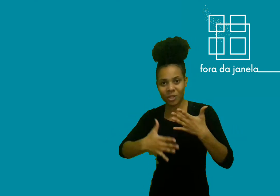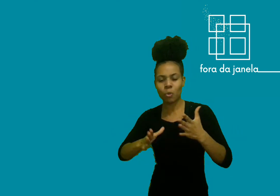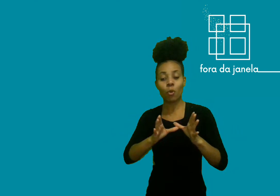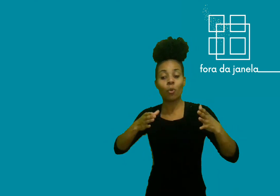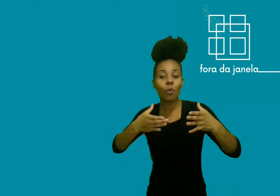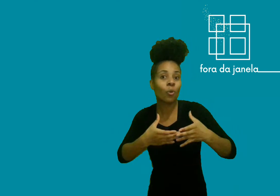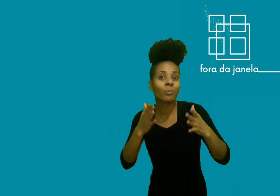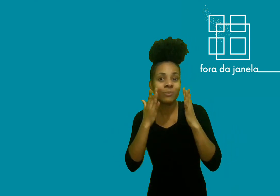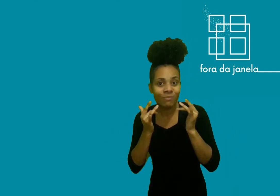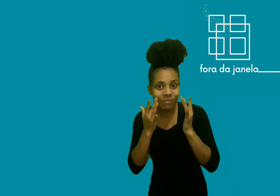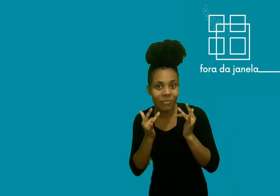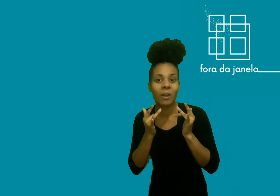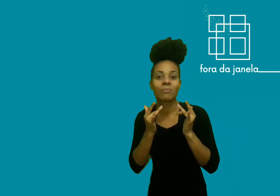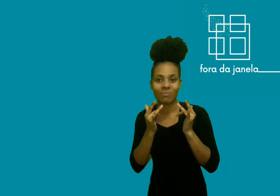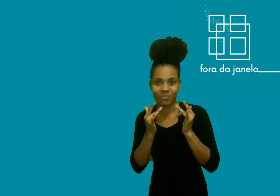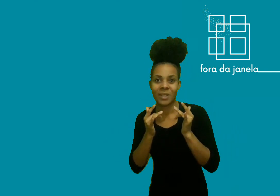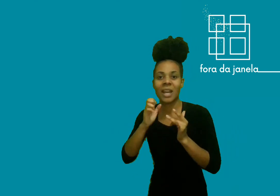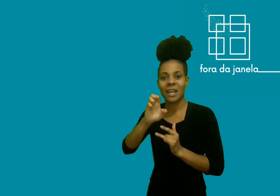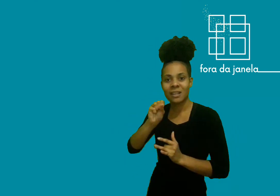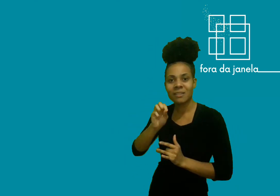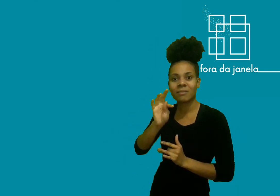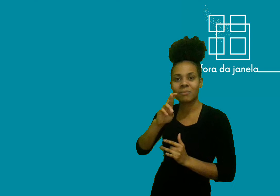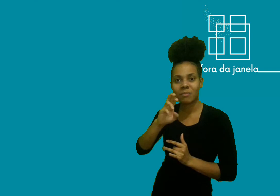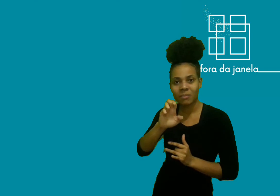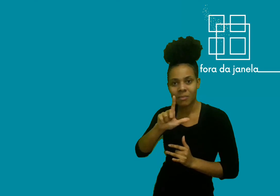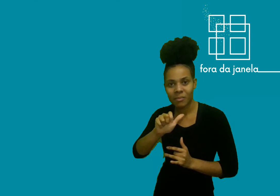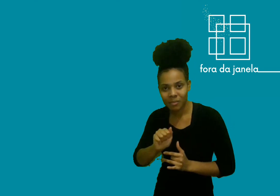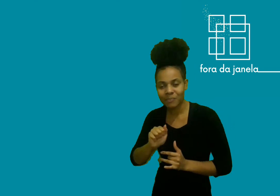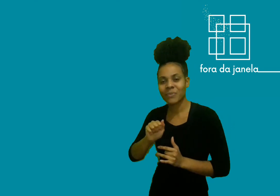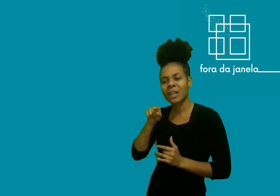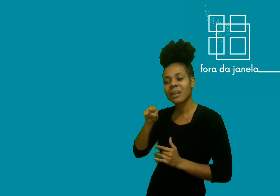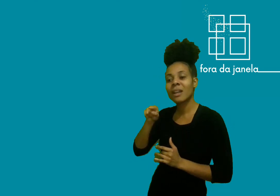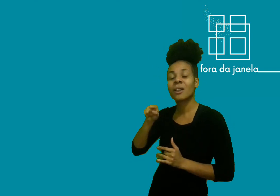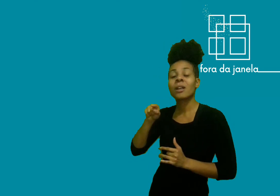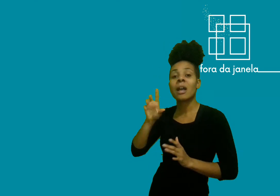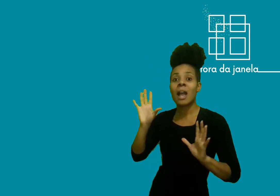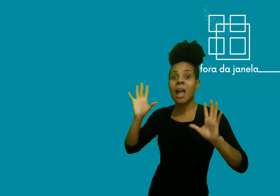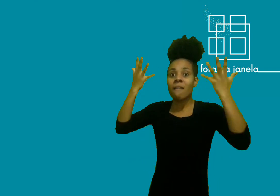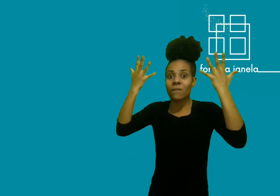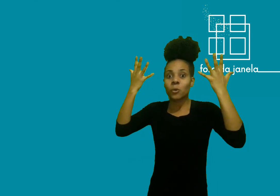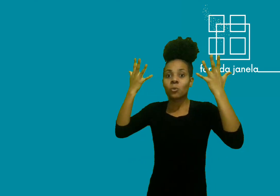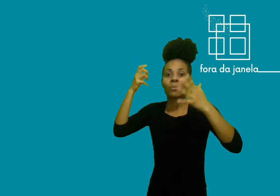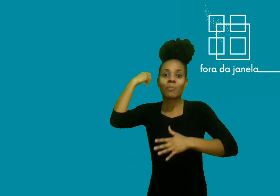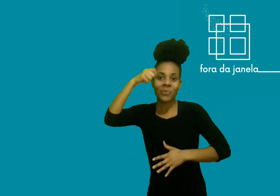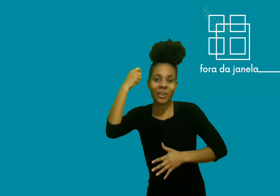no Plug Minas, e busca estimular a educação em Libras por meio da arte e da educação. Então, Carol, a gente quer